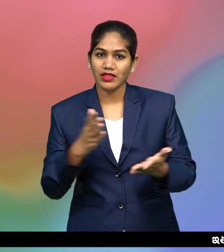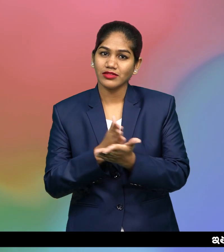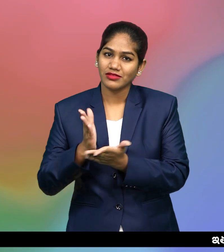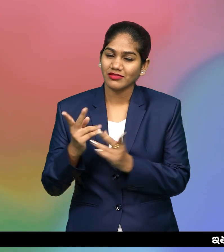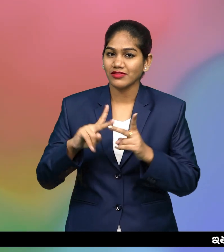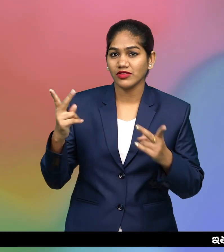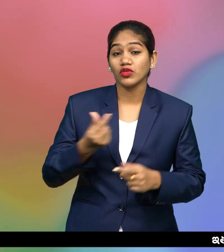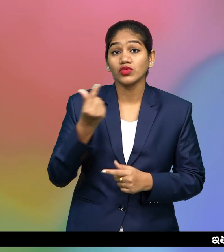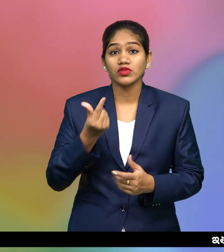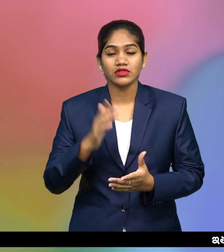ఇతర కారకాల వంటి